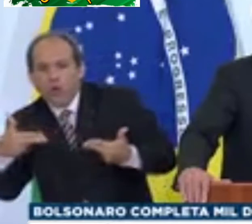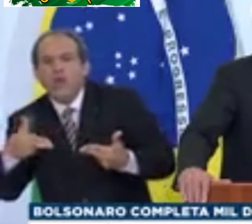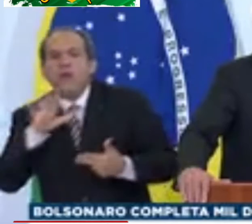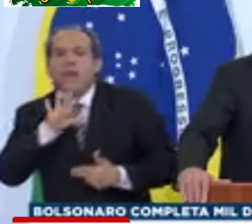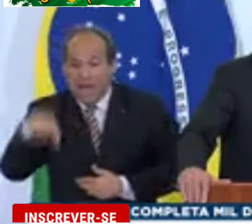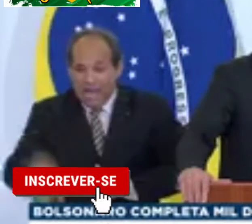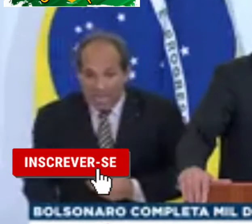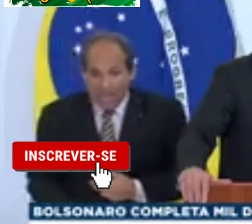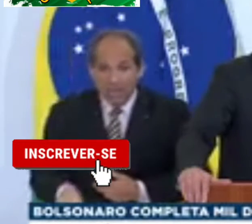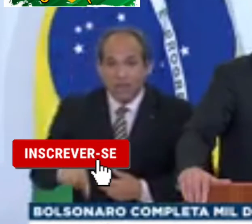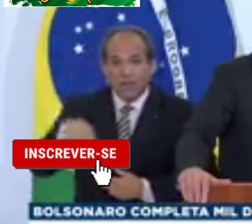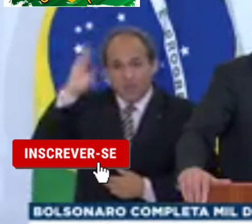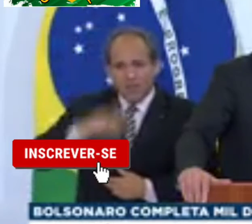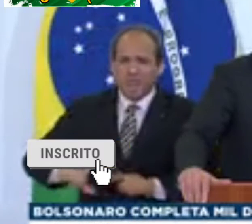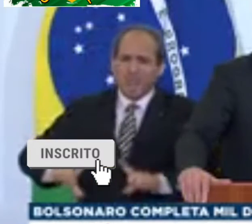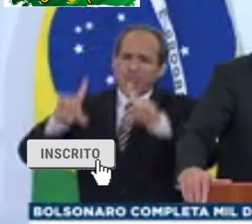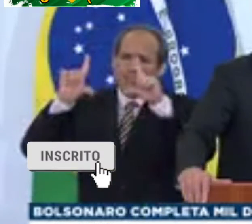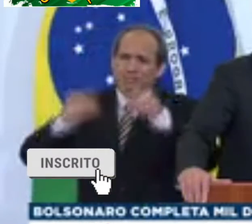no Brasil, muito.